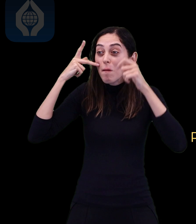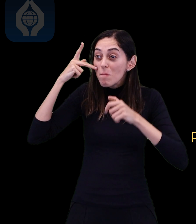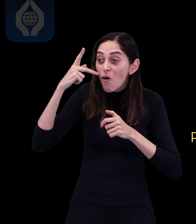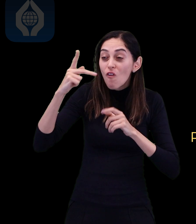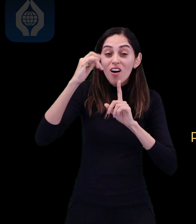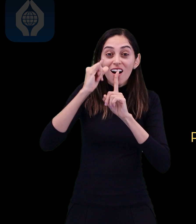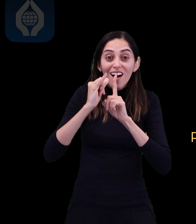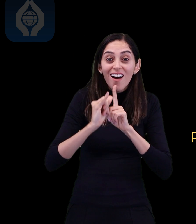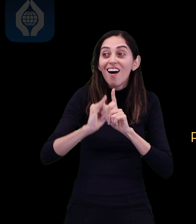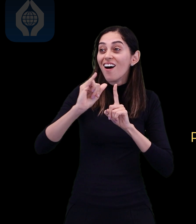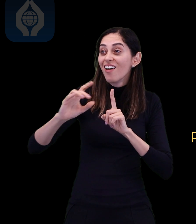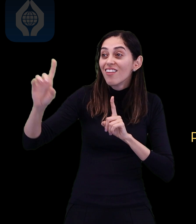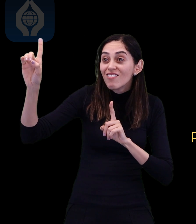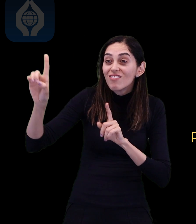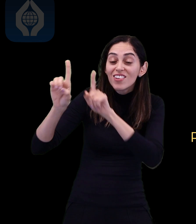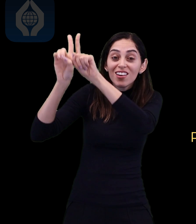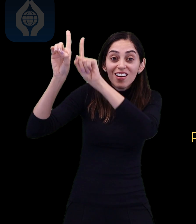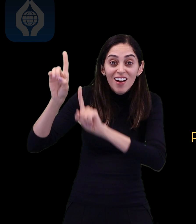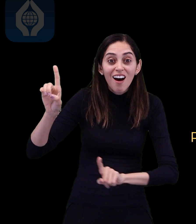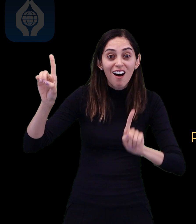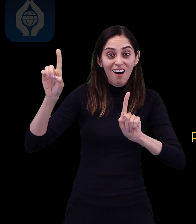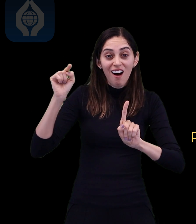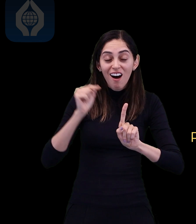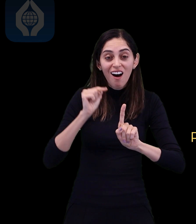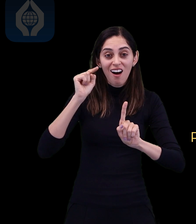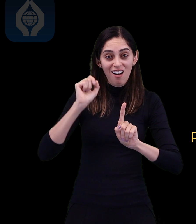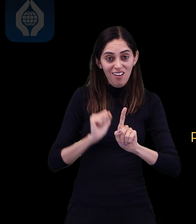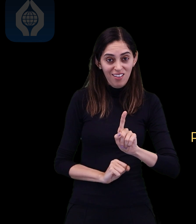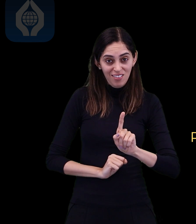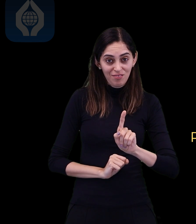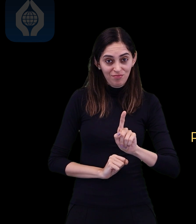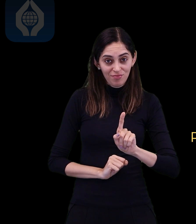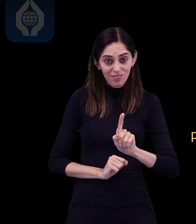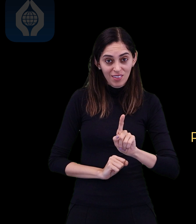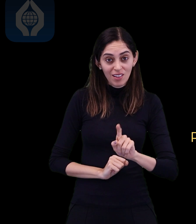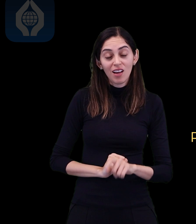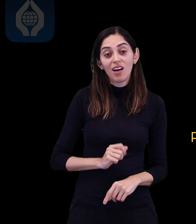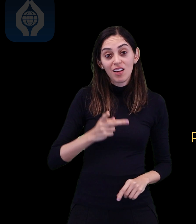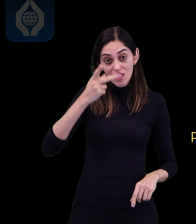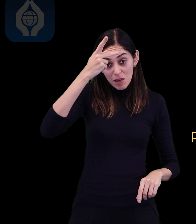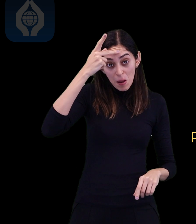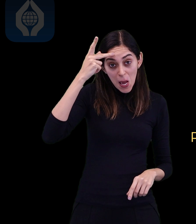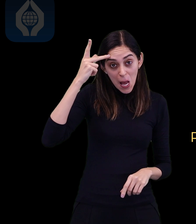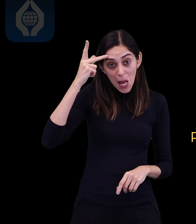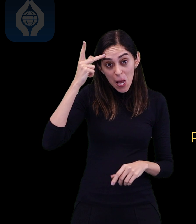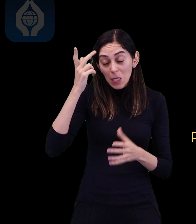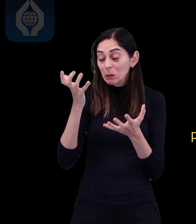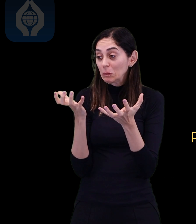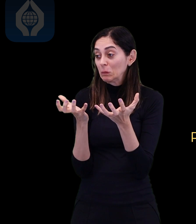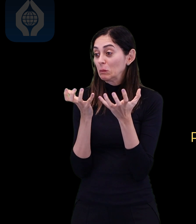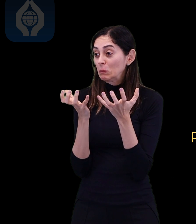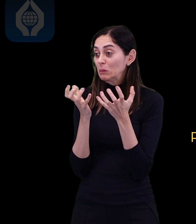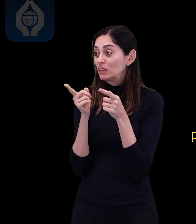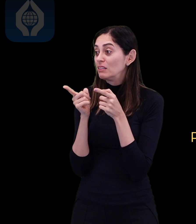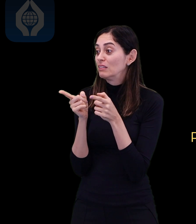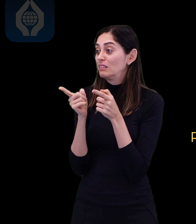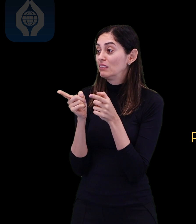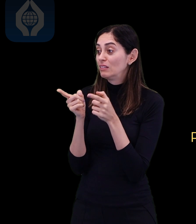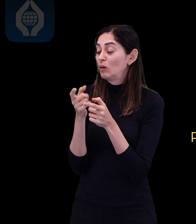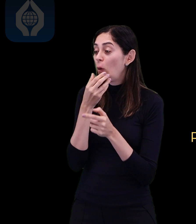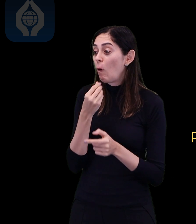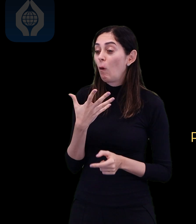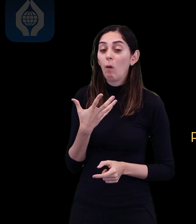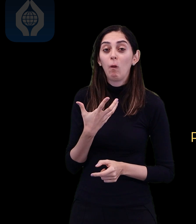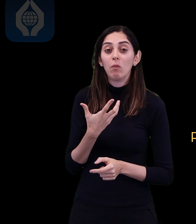é verdadeiramente o profeta que devia vir ao mundo. O povo parecia pronto a concordar